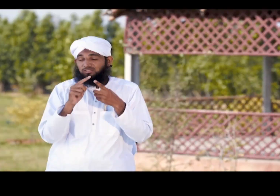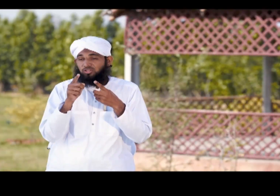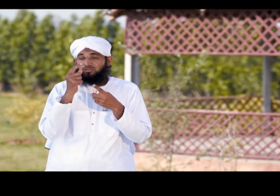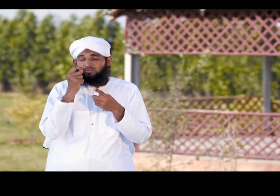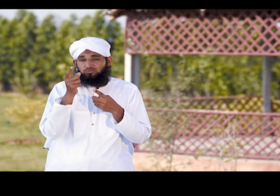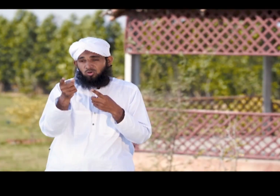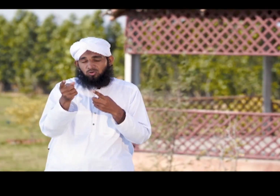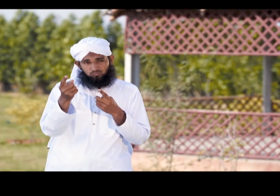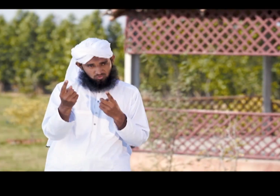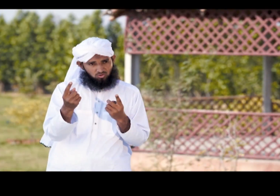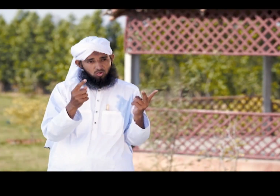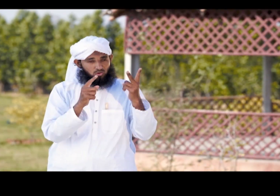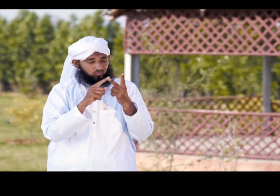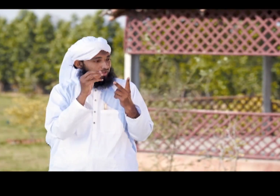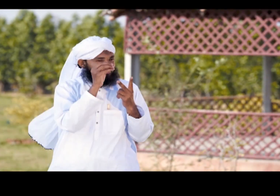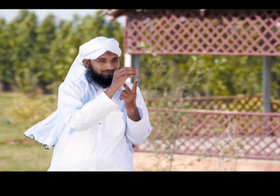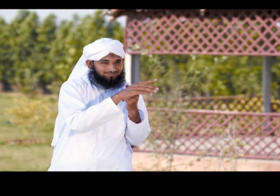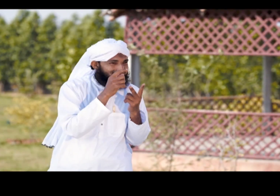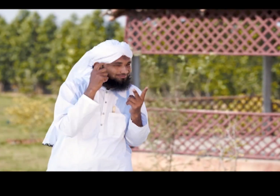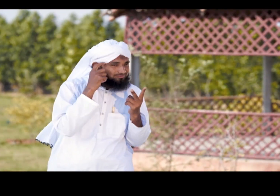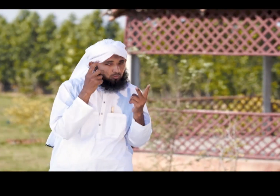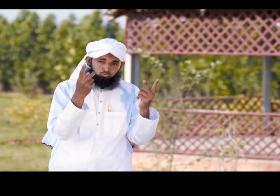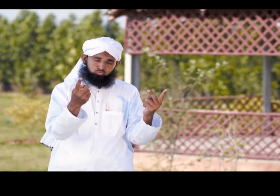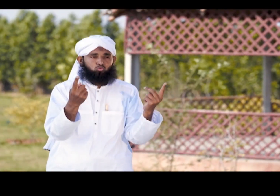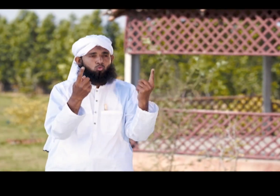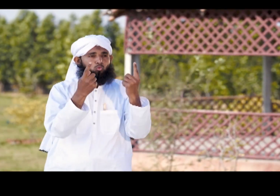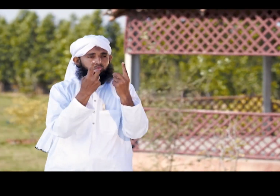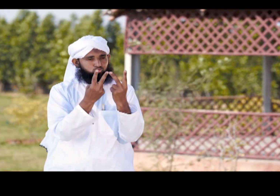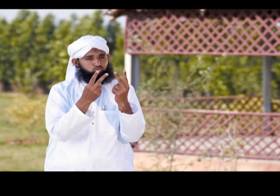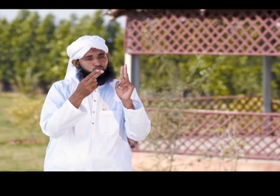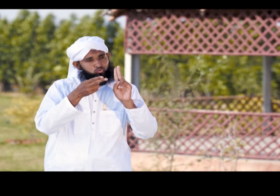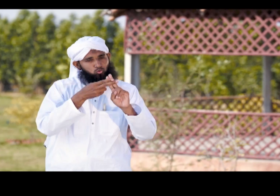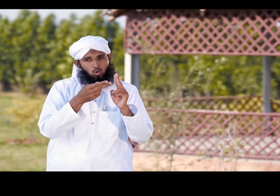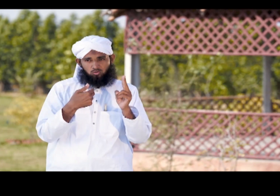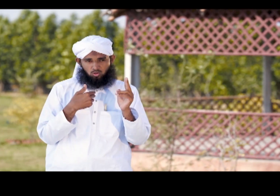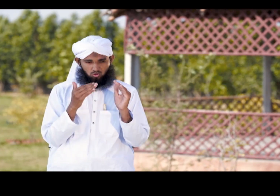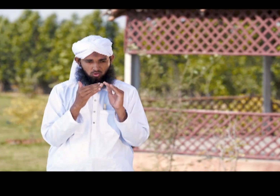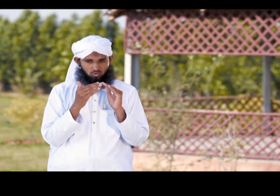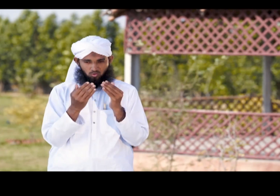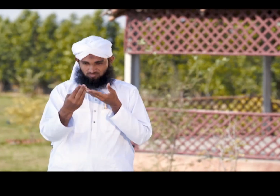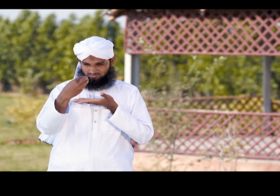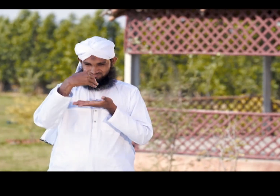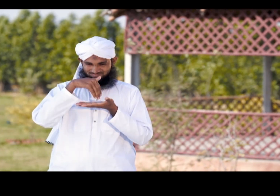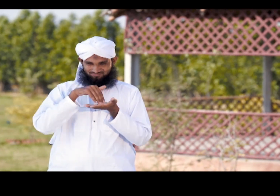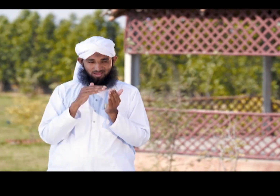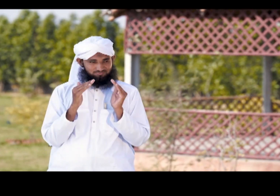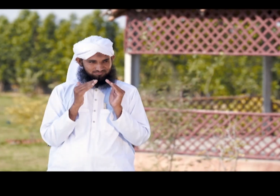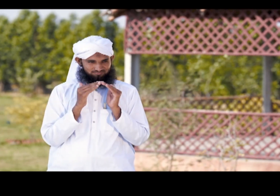وہ دوسرے دوست جنہوں نے حضرت واقدی رحمت اللہ علیہ سے قرض لیا تھا، دونوں حضرت واقدی